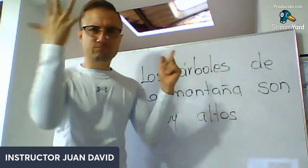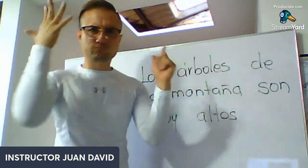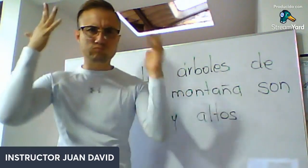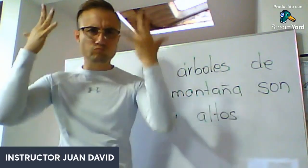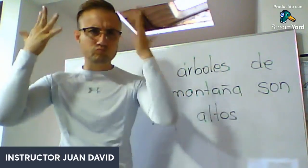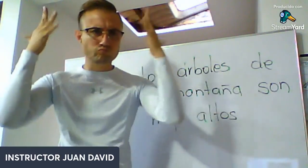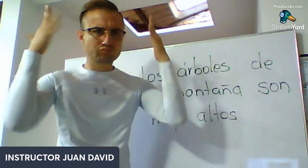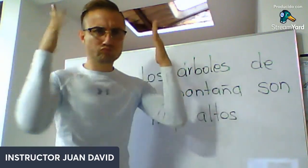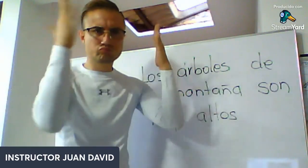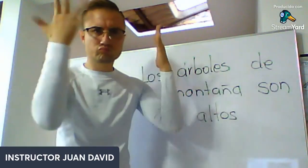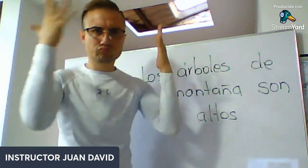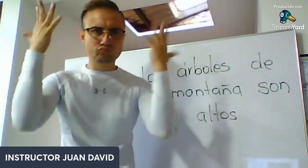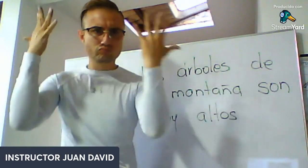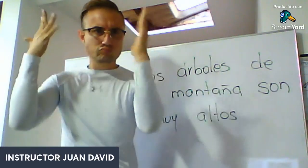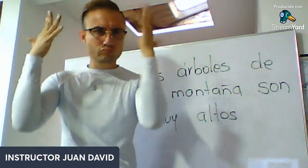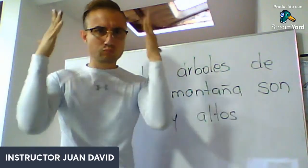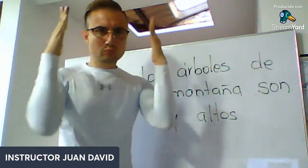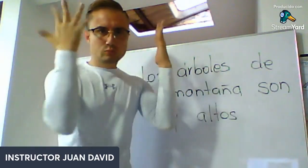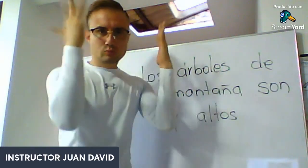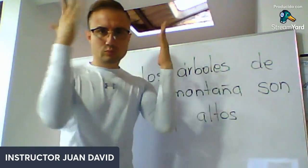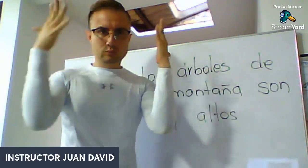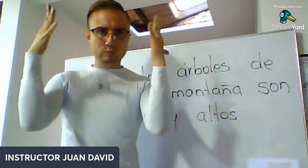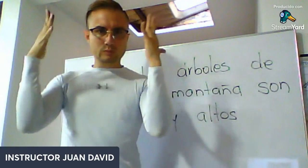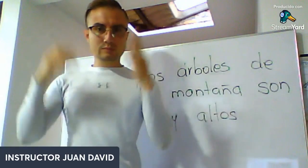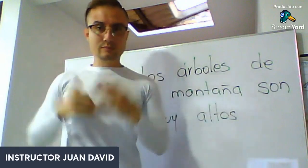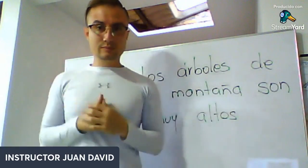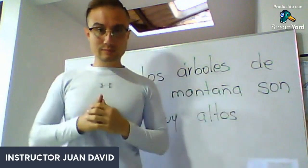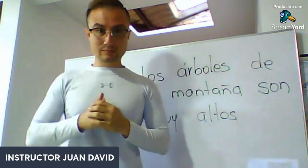cuando digo árboles es así